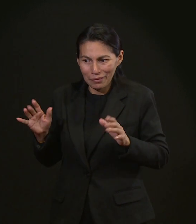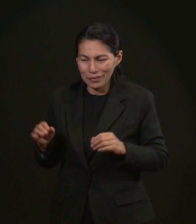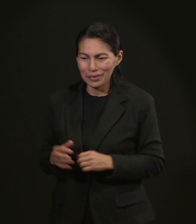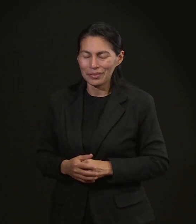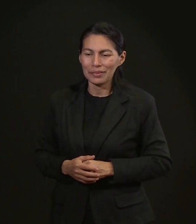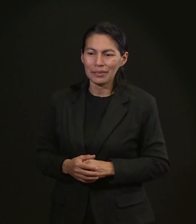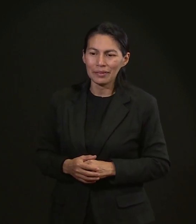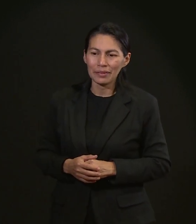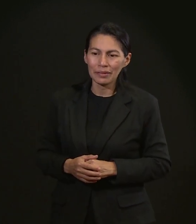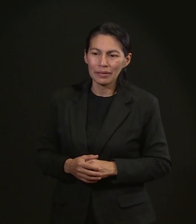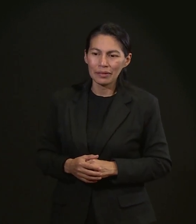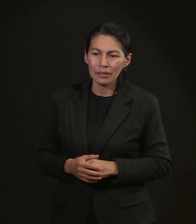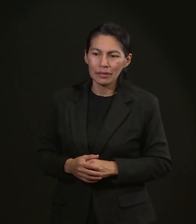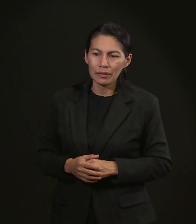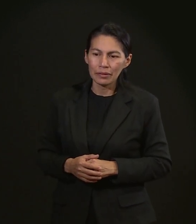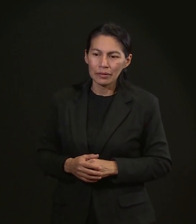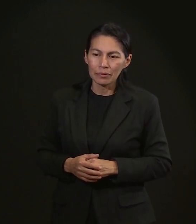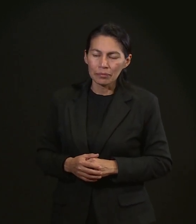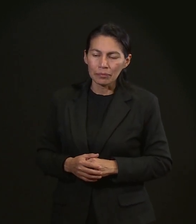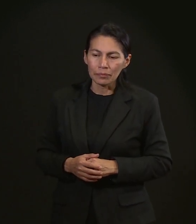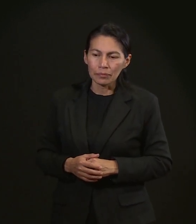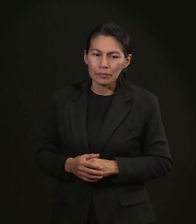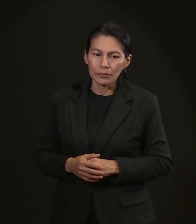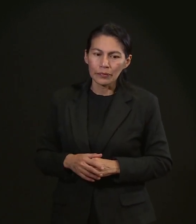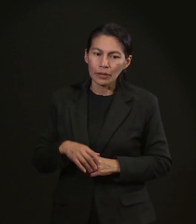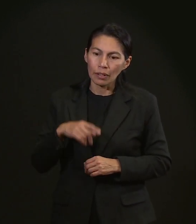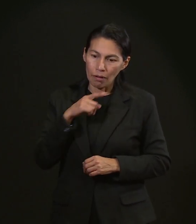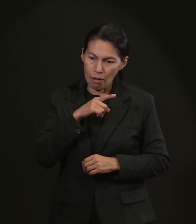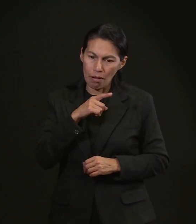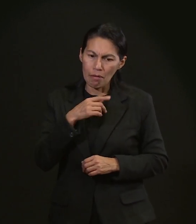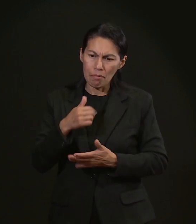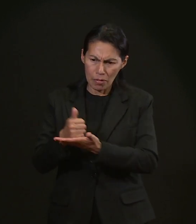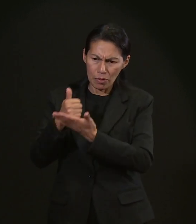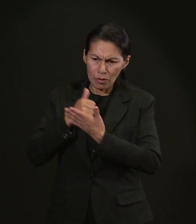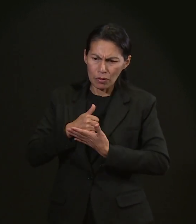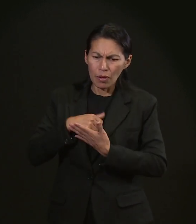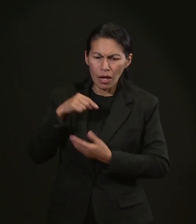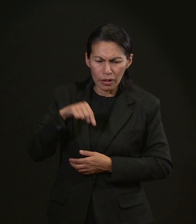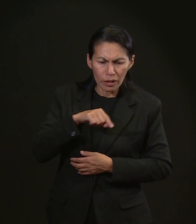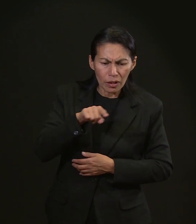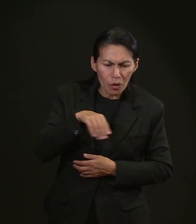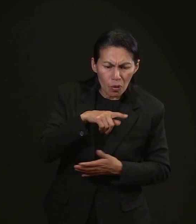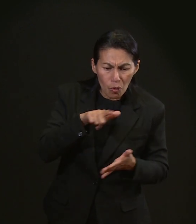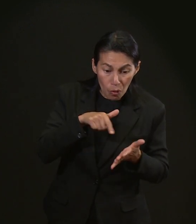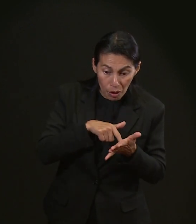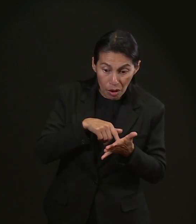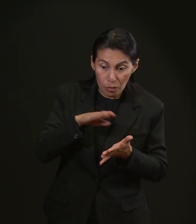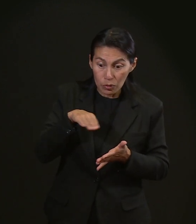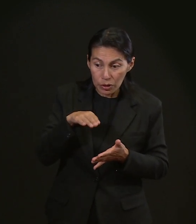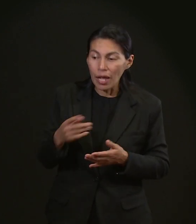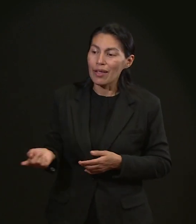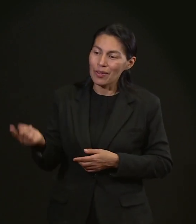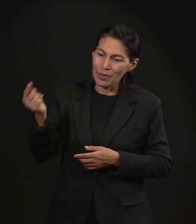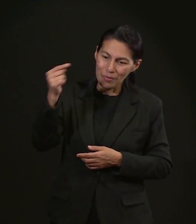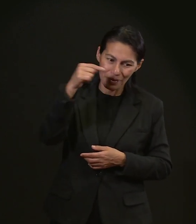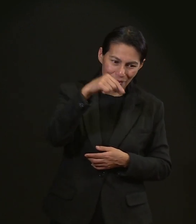yo le digo el destino y entonces ya él me ayudó a buscar aquel lugar